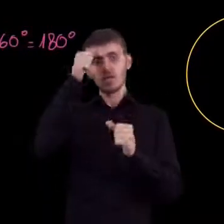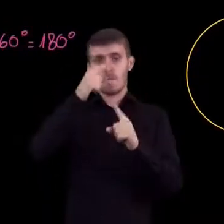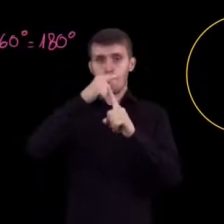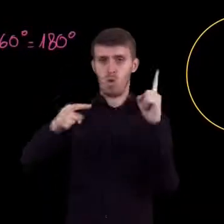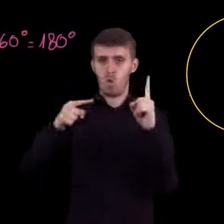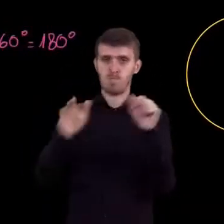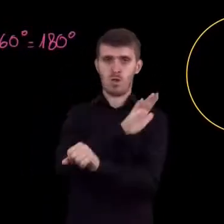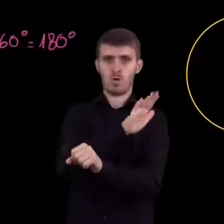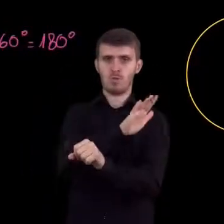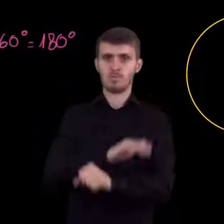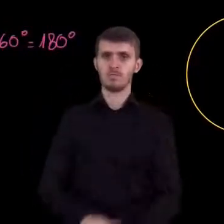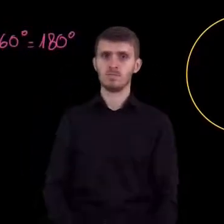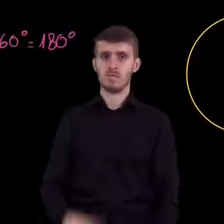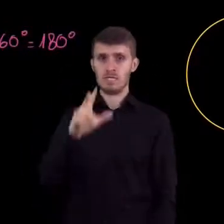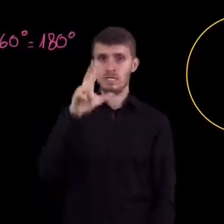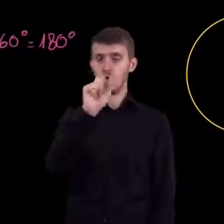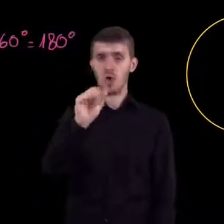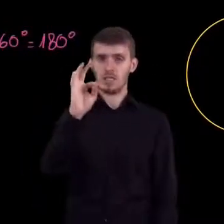go półpełnym. To jest kąt